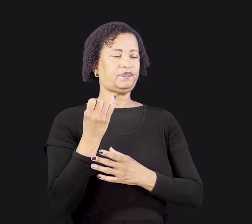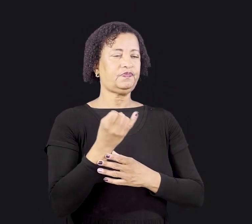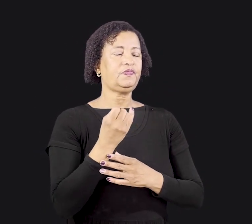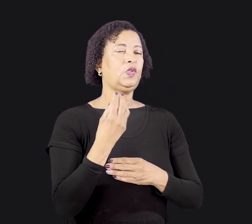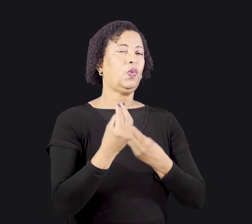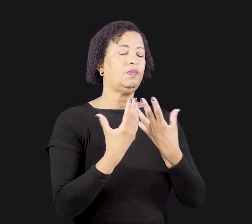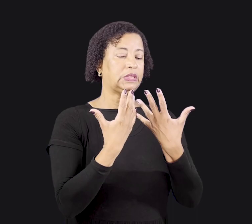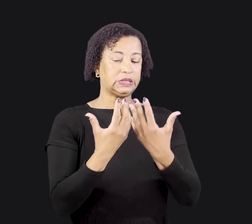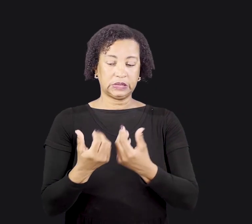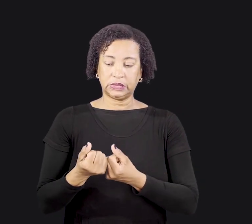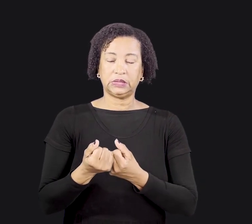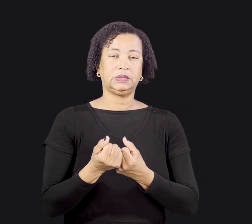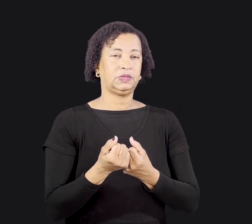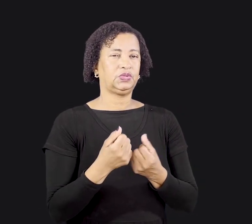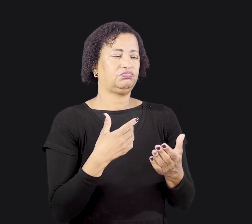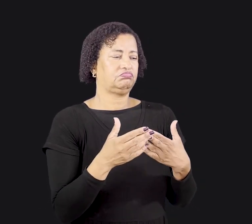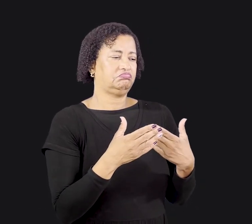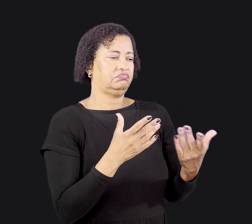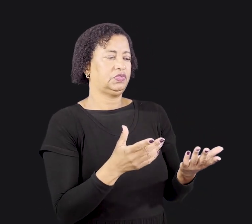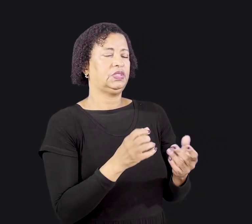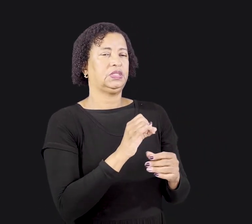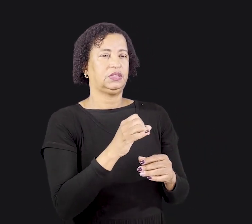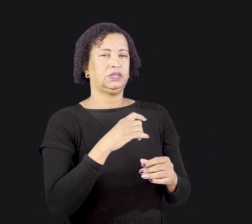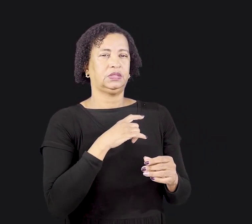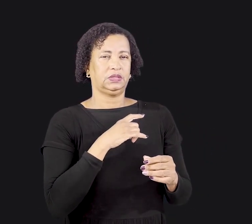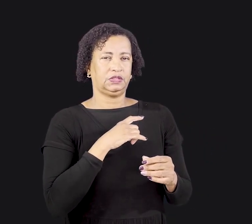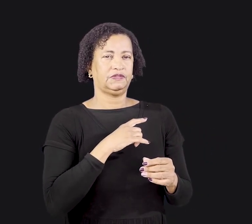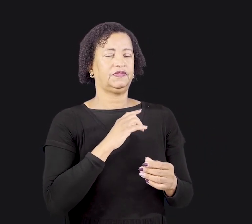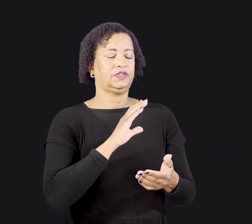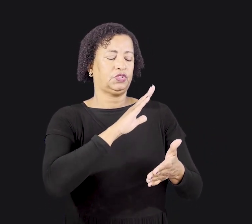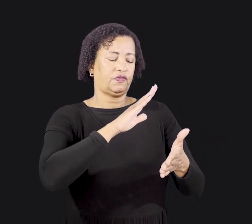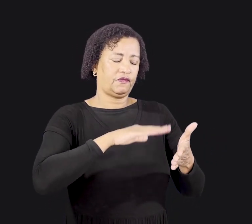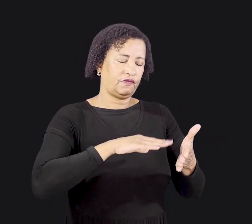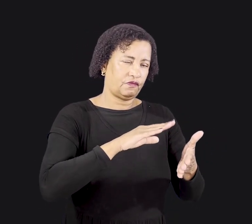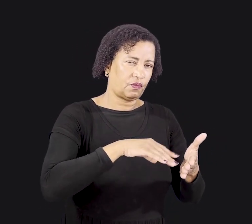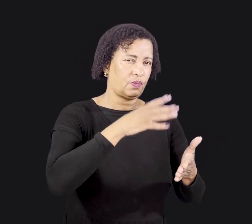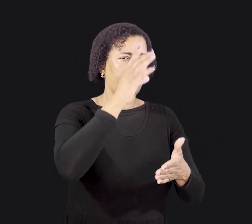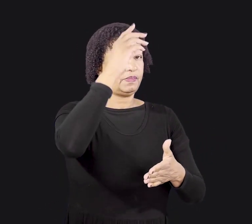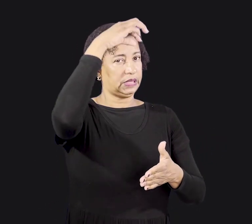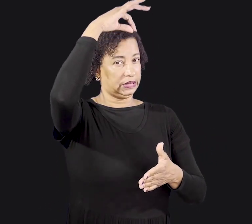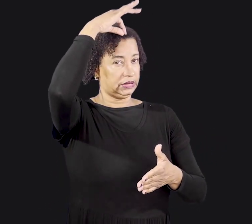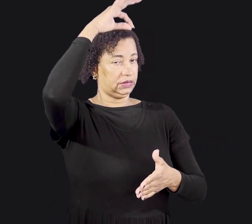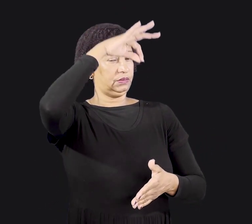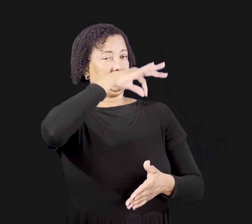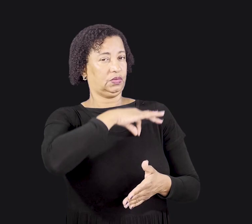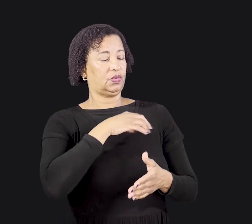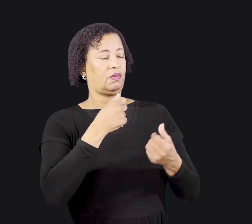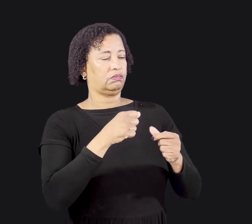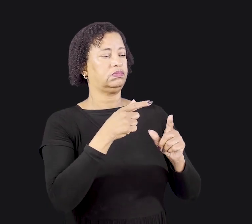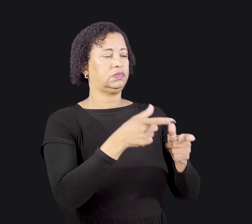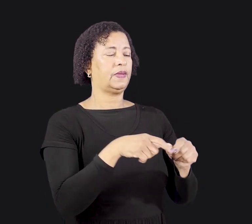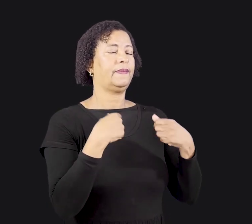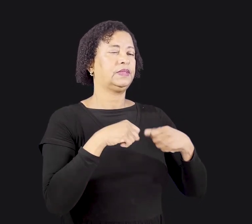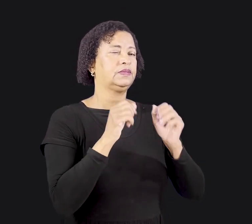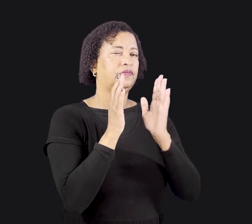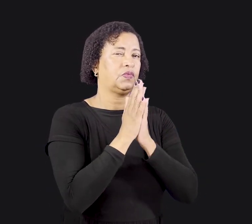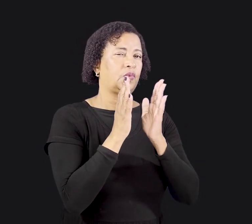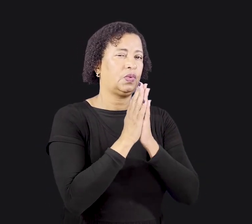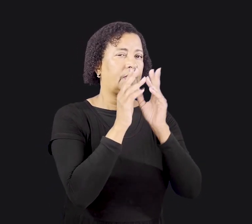sido recebidos. Se houvesse fome espiritual e boa receptividade, então eles deveriam orar pela paz e pelo